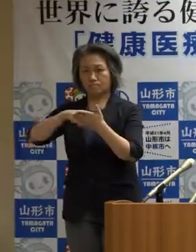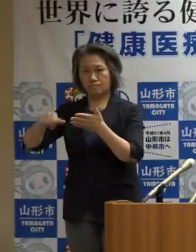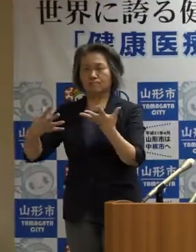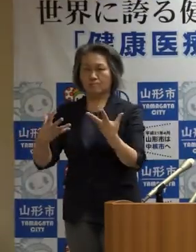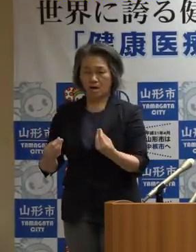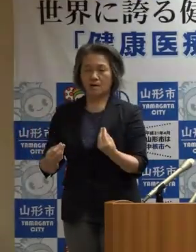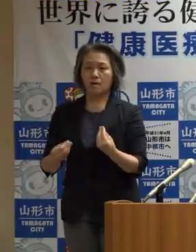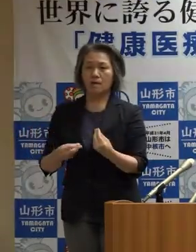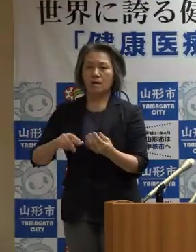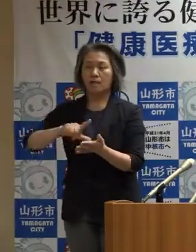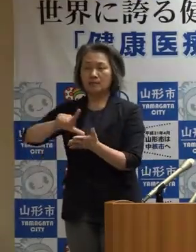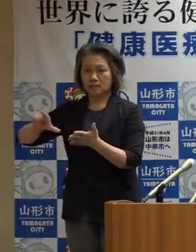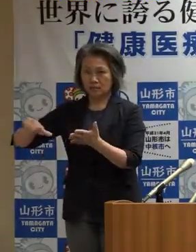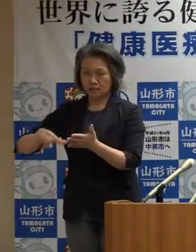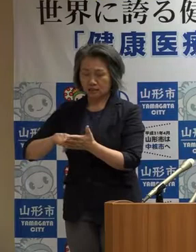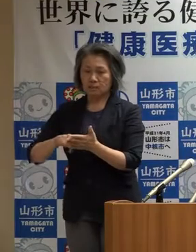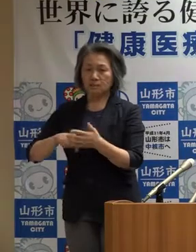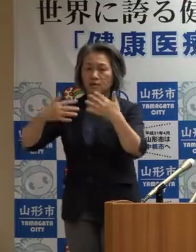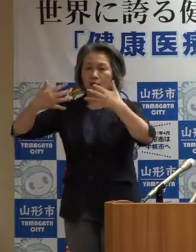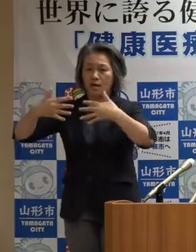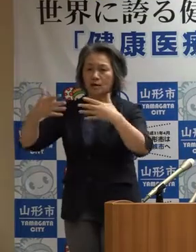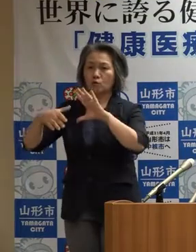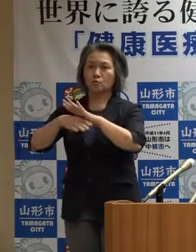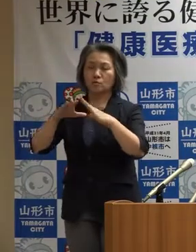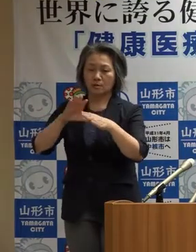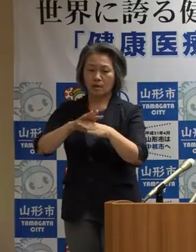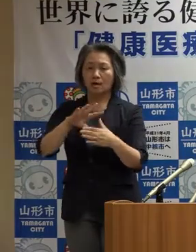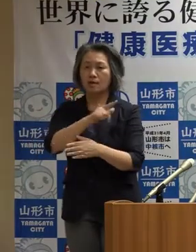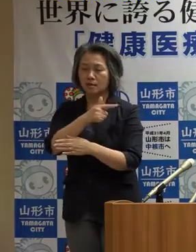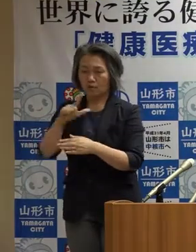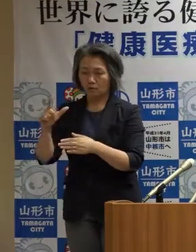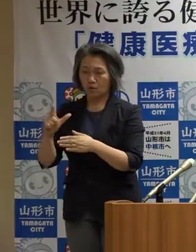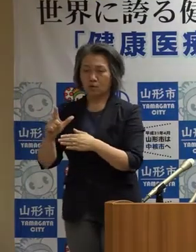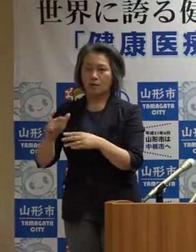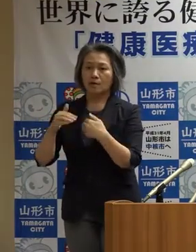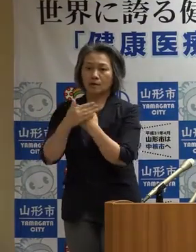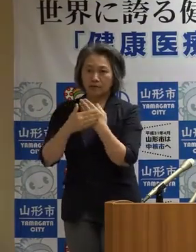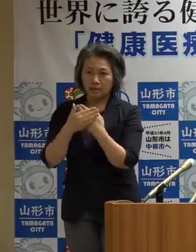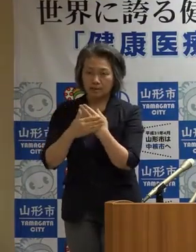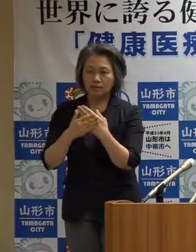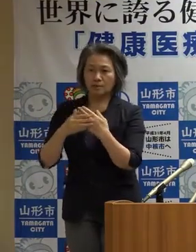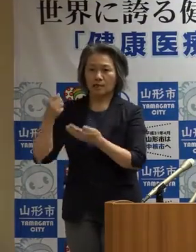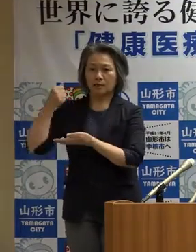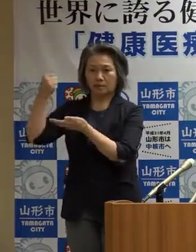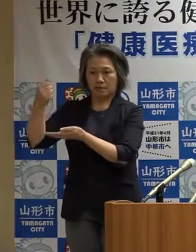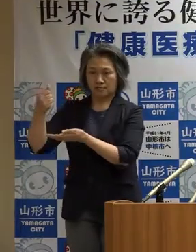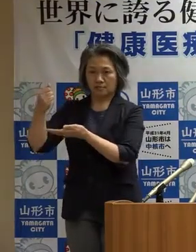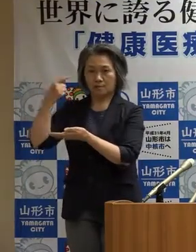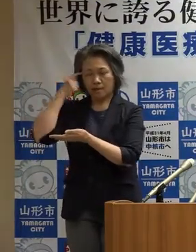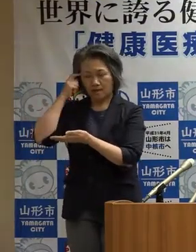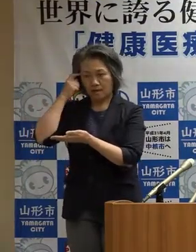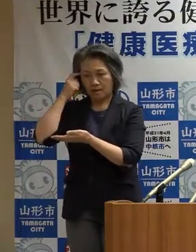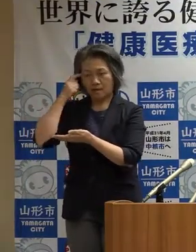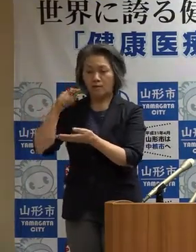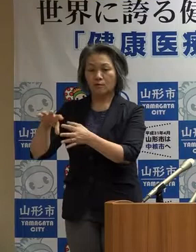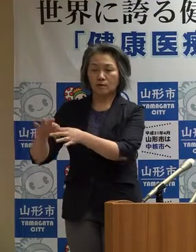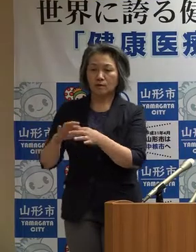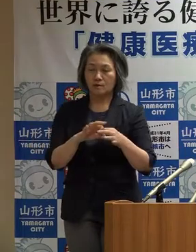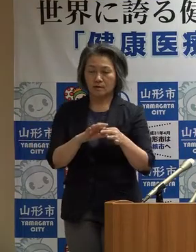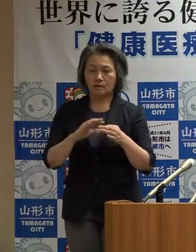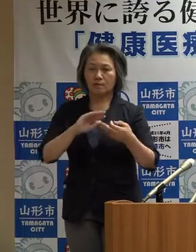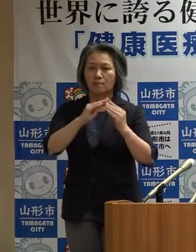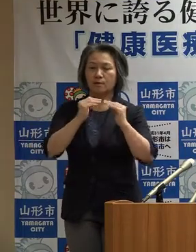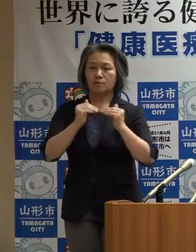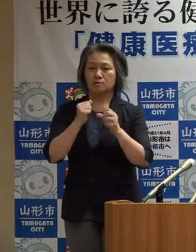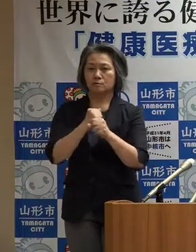ざす映像文化をはじめとする多様な文化を重要な地域資産として捉え、それらの力を生かしたまちづくりを推進